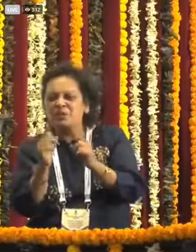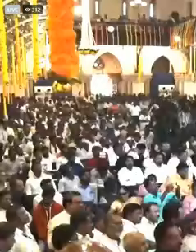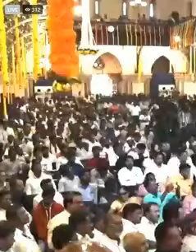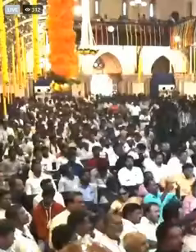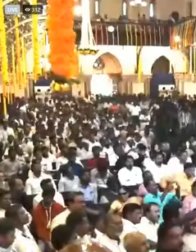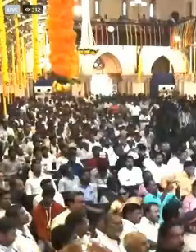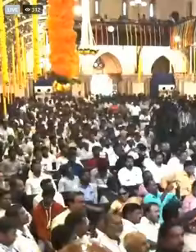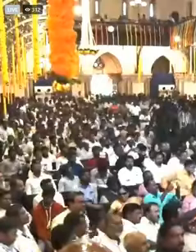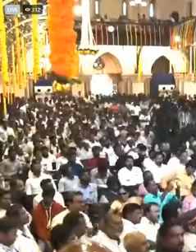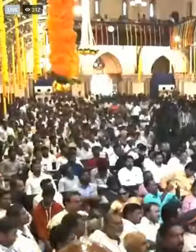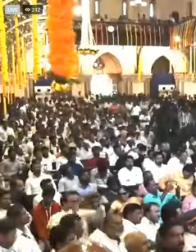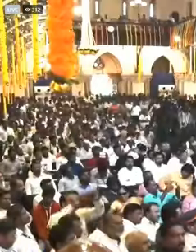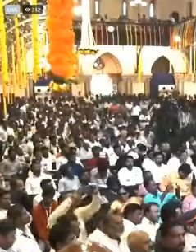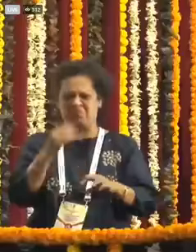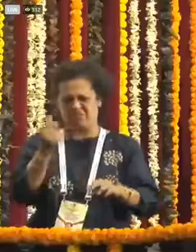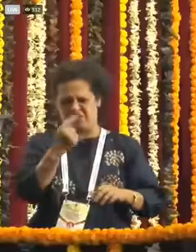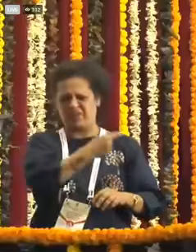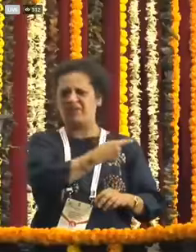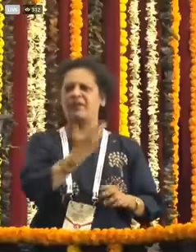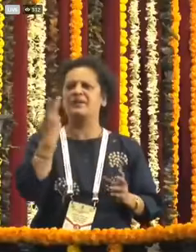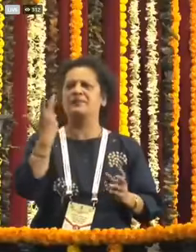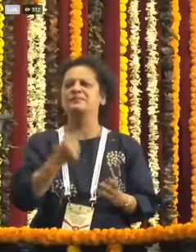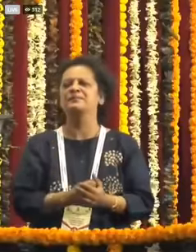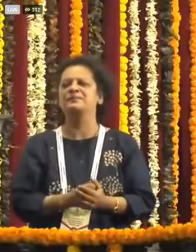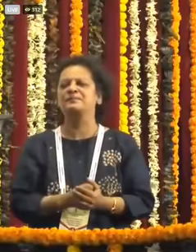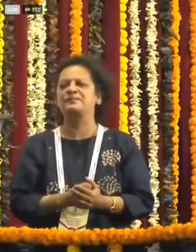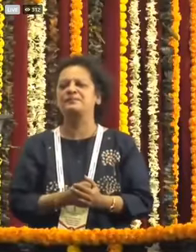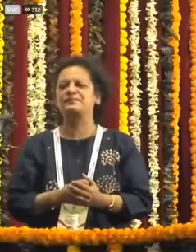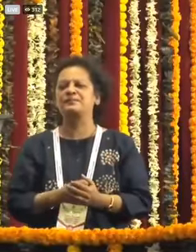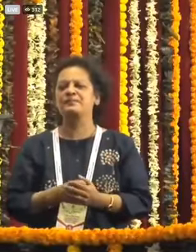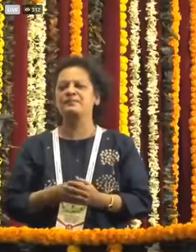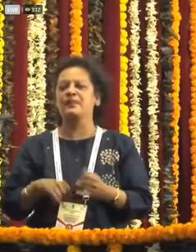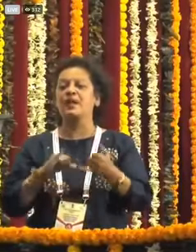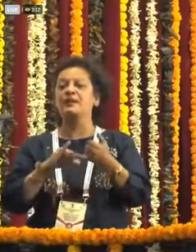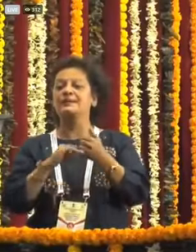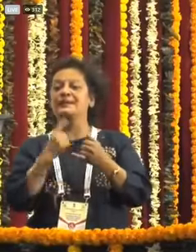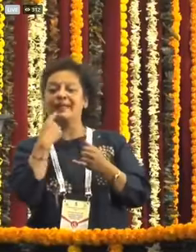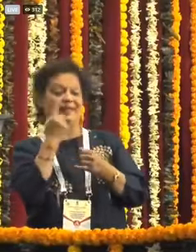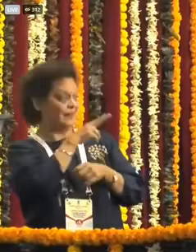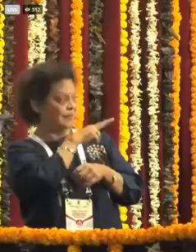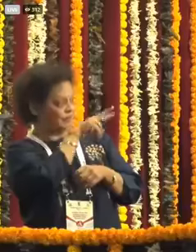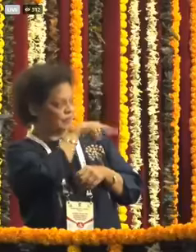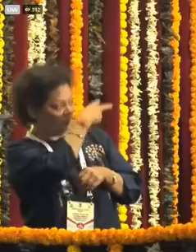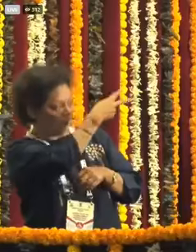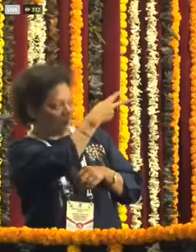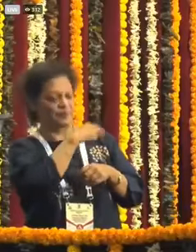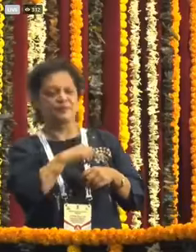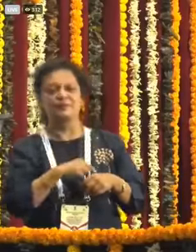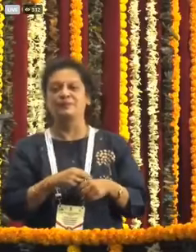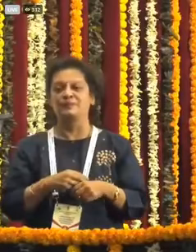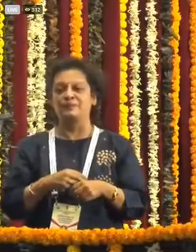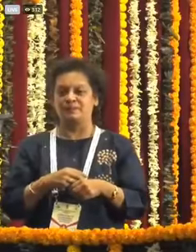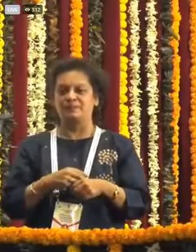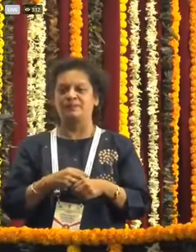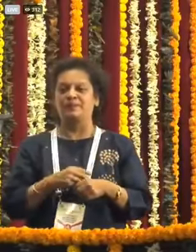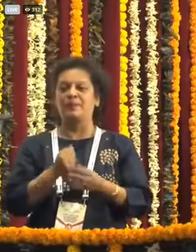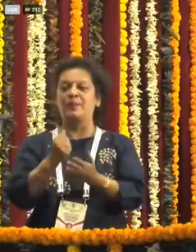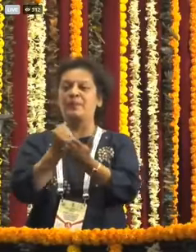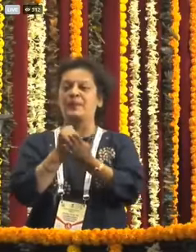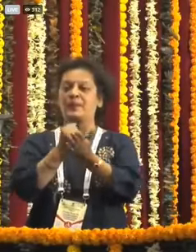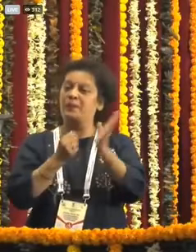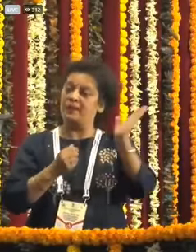आहे। आणि म्हणून मी मुख्य सचिव आणि त्यांचे सचिव भांगे आणि त्यांना ज्यांनी ज्यांनी सहकार्य